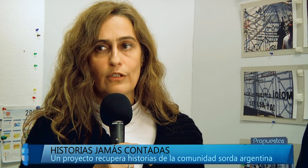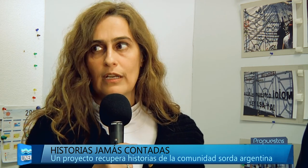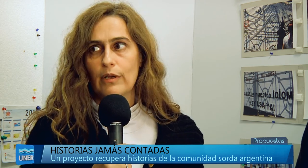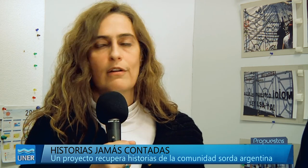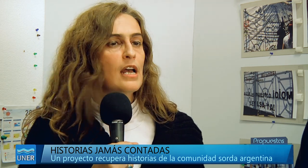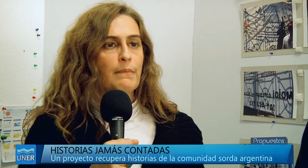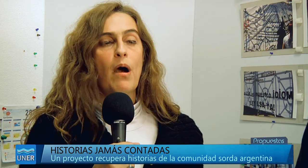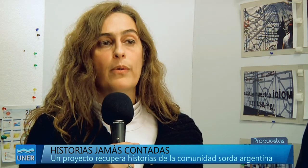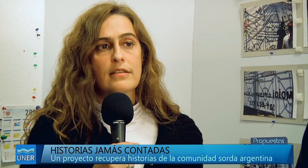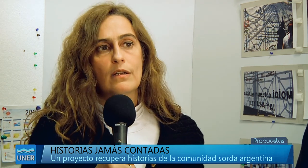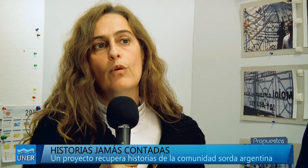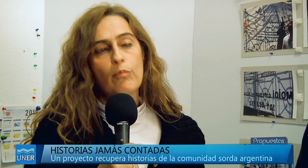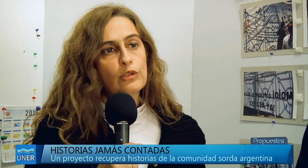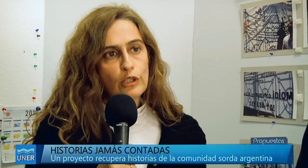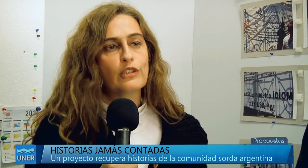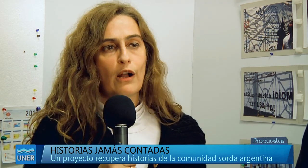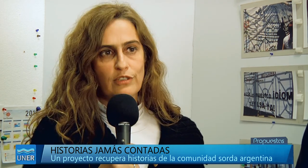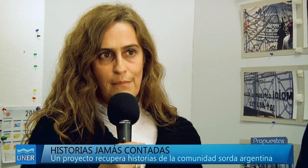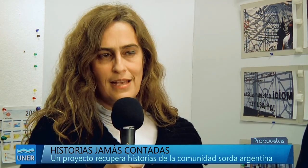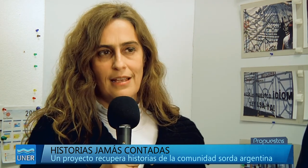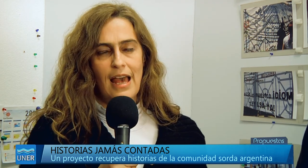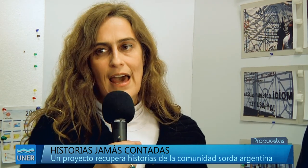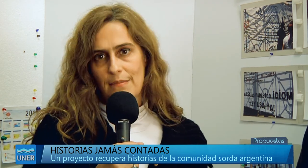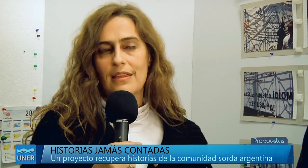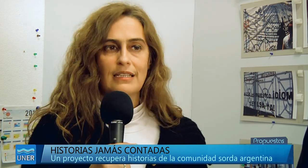que, bueno, vamos a poder hacer un montón de otras cosas más, además